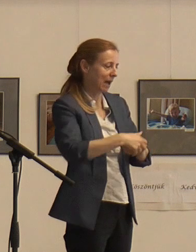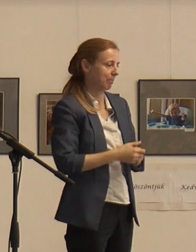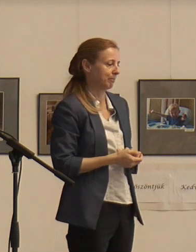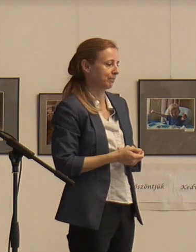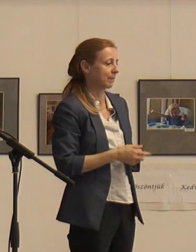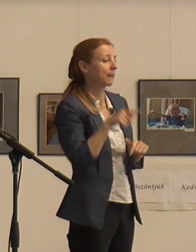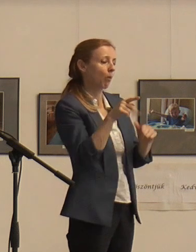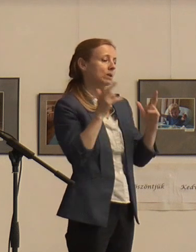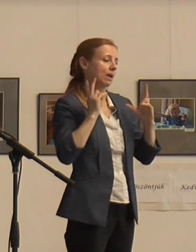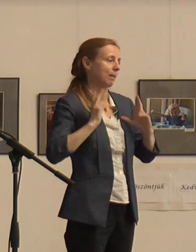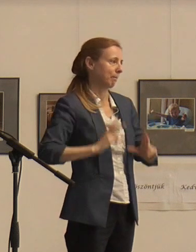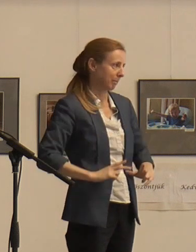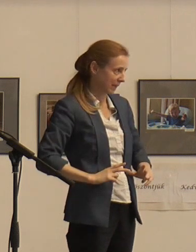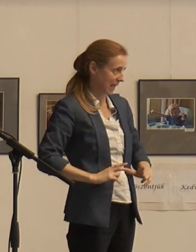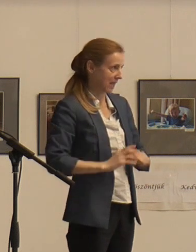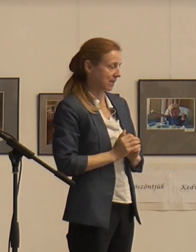Hogy pihenjek?